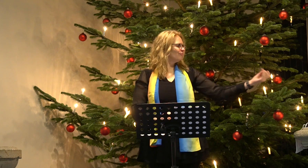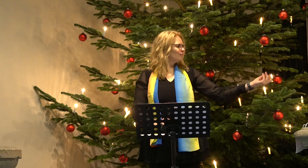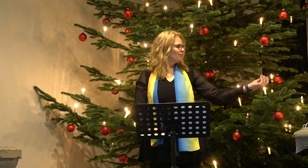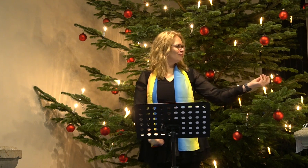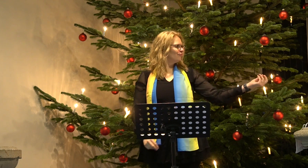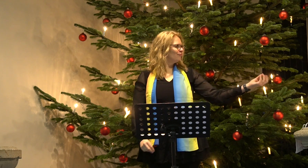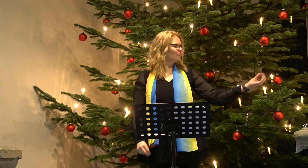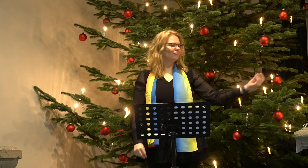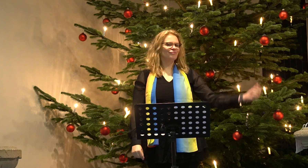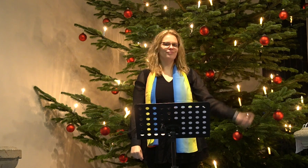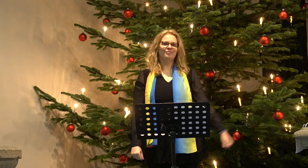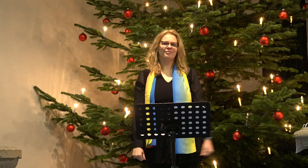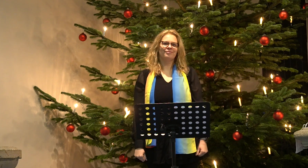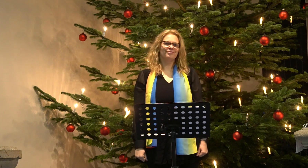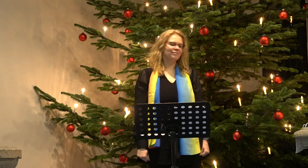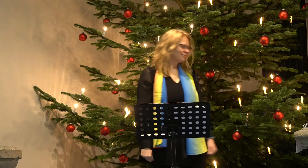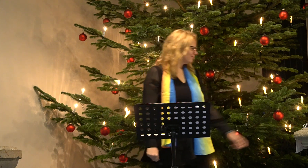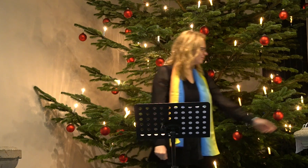anschauen.